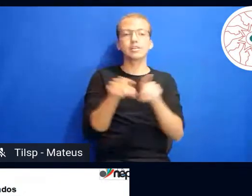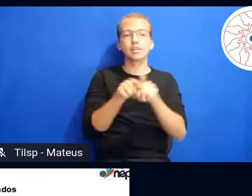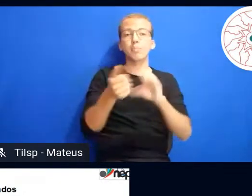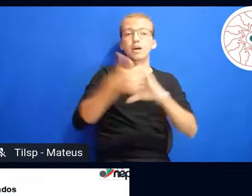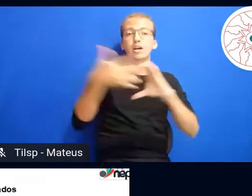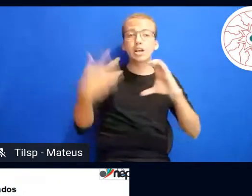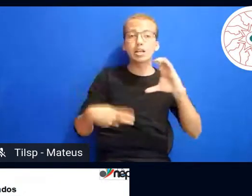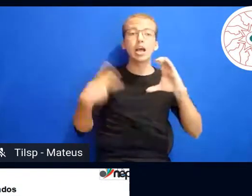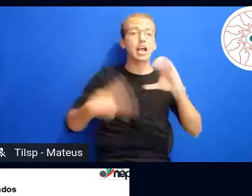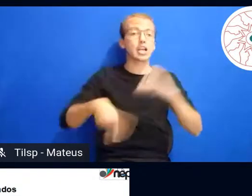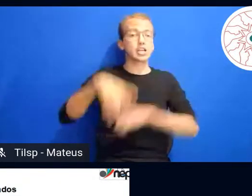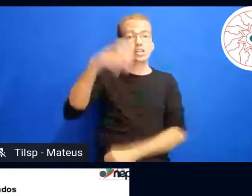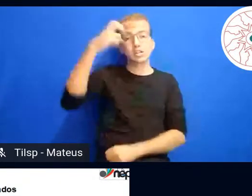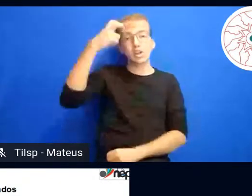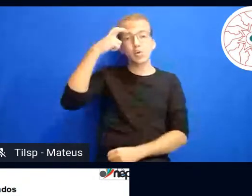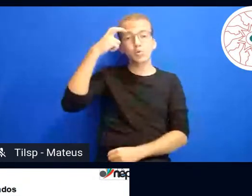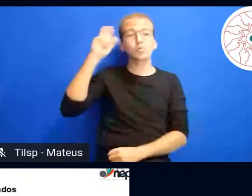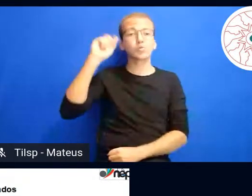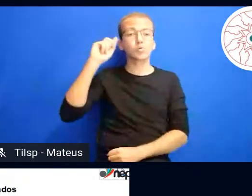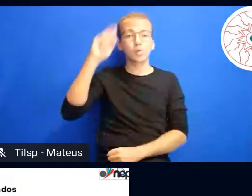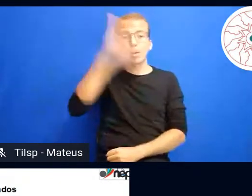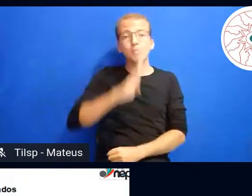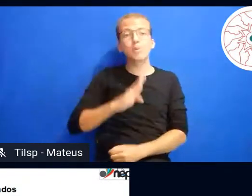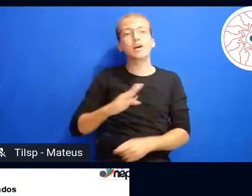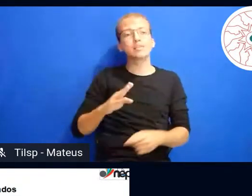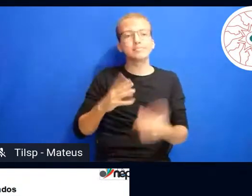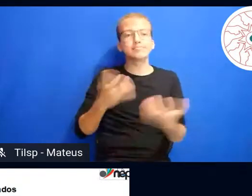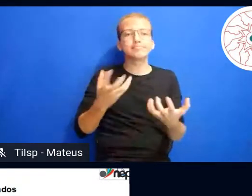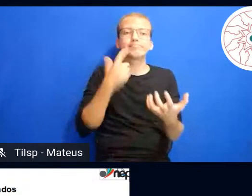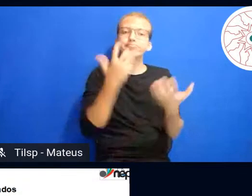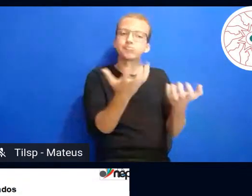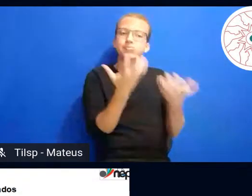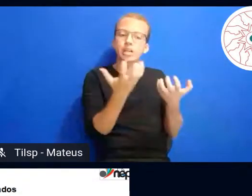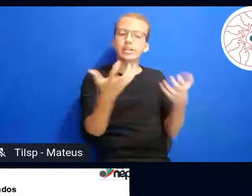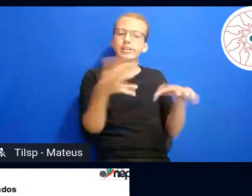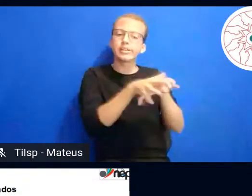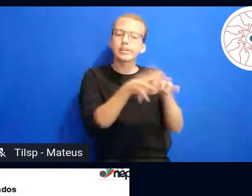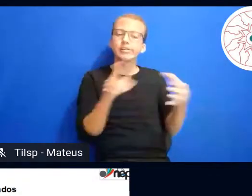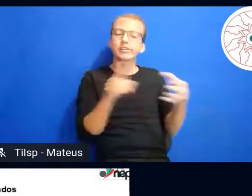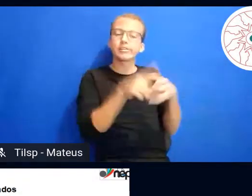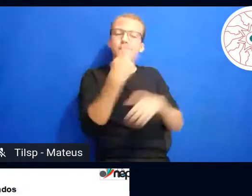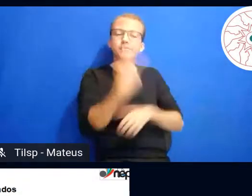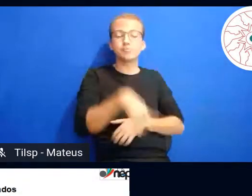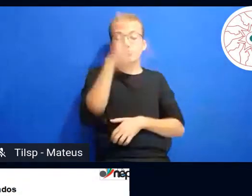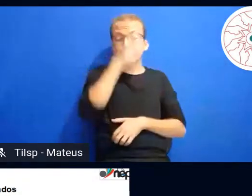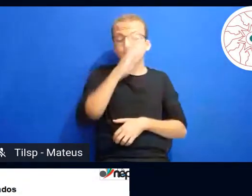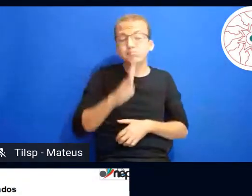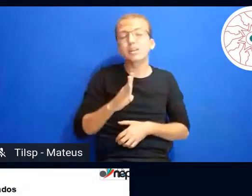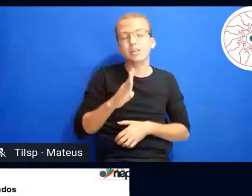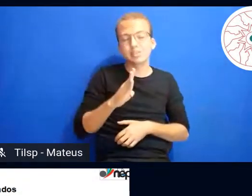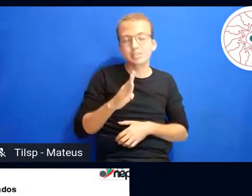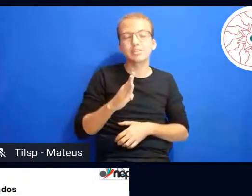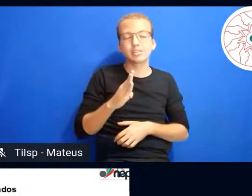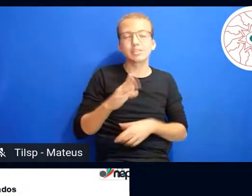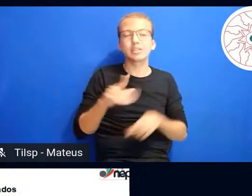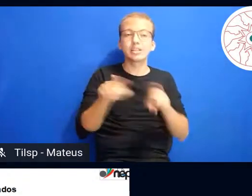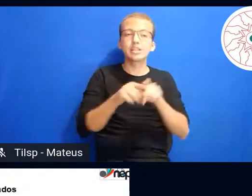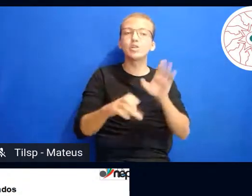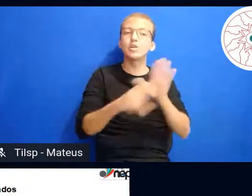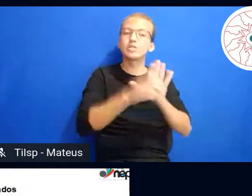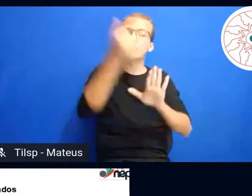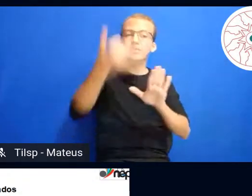brasileira, a fim de serem incluídos aqui. Dentro do capítulo são apresentados três relatos de experiências, de